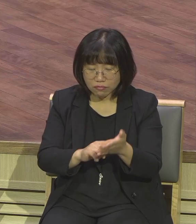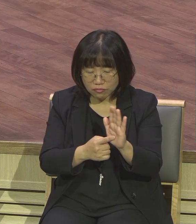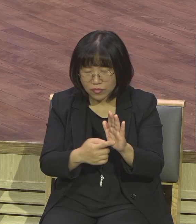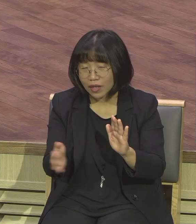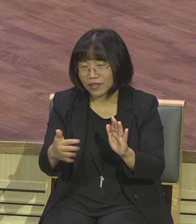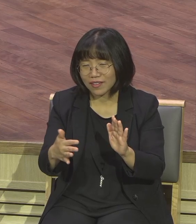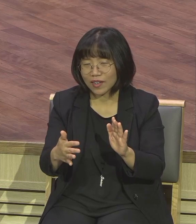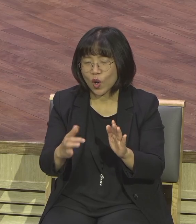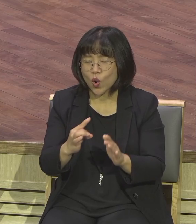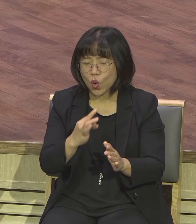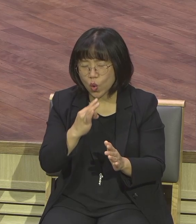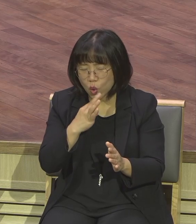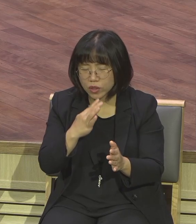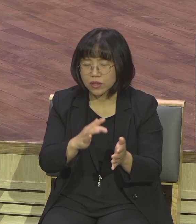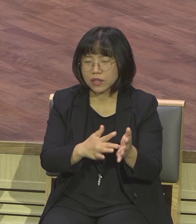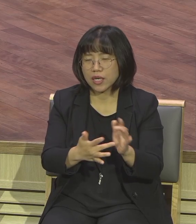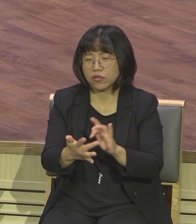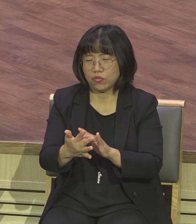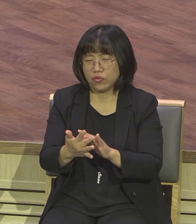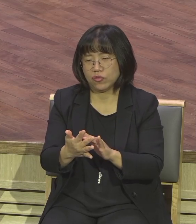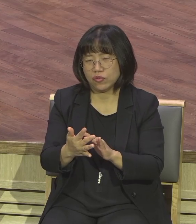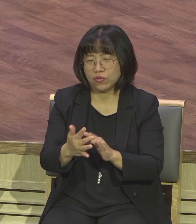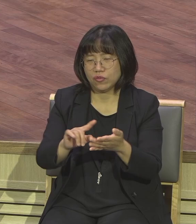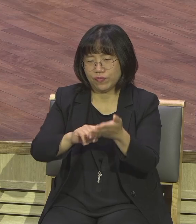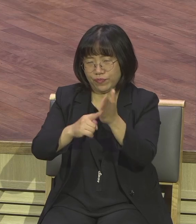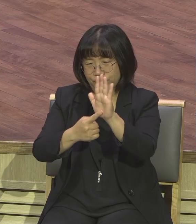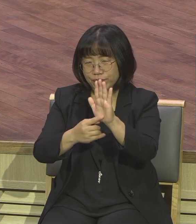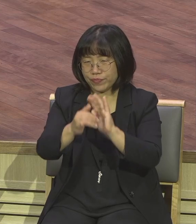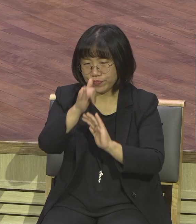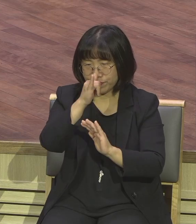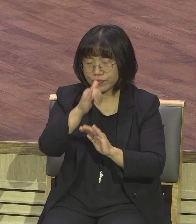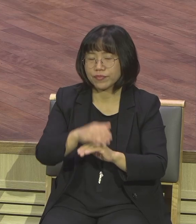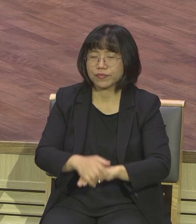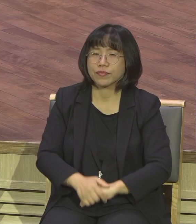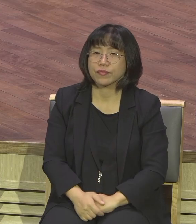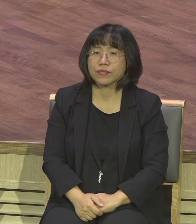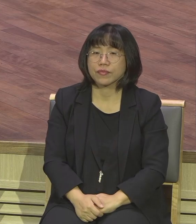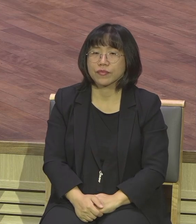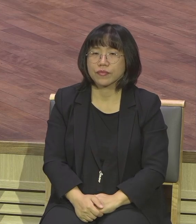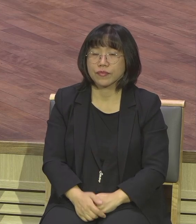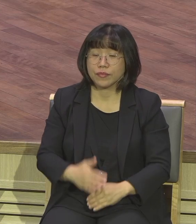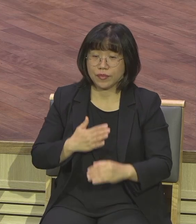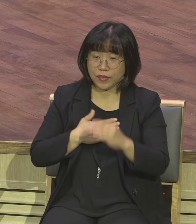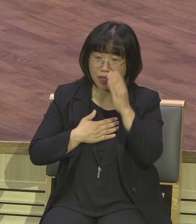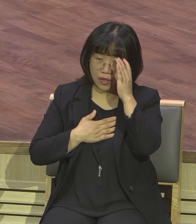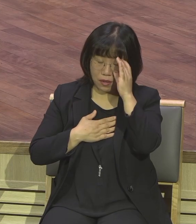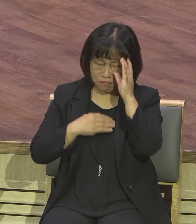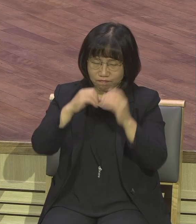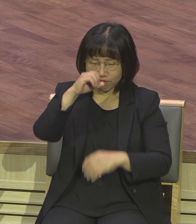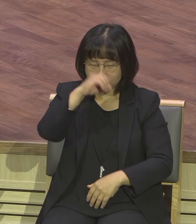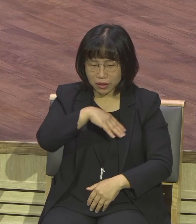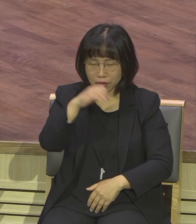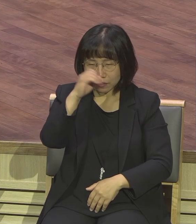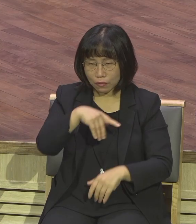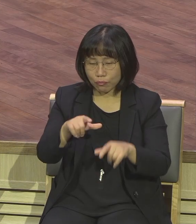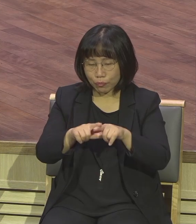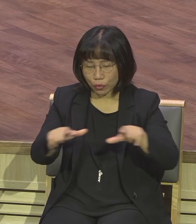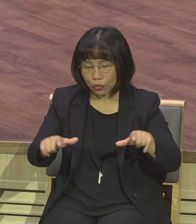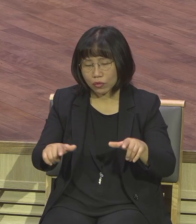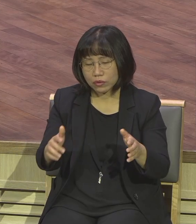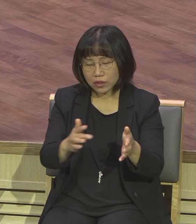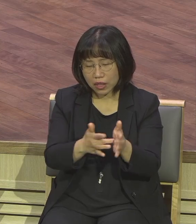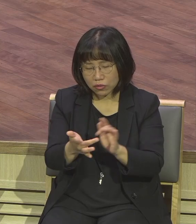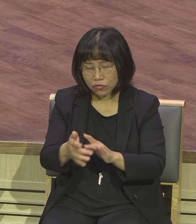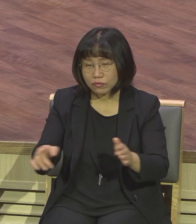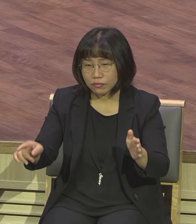말한다니까. 오직 이거 돼야 돼요. 제가 그냥 예수, 그냥 복음, 그렇게 모태로운